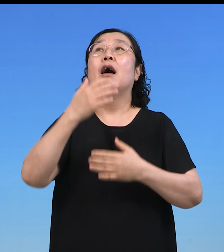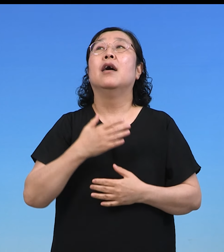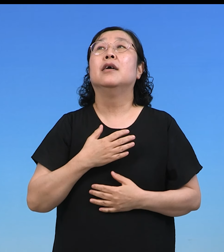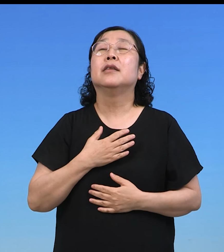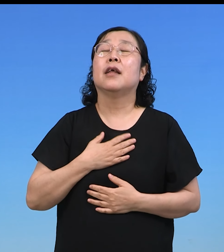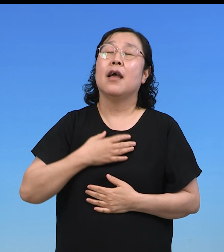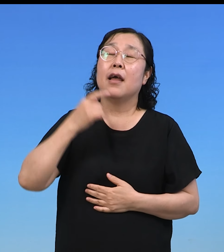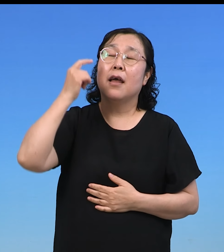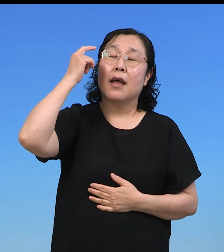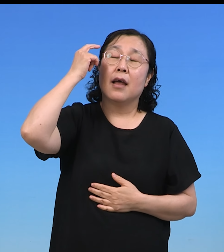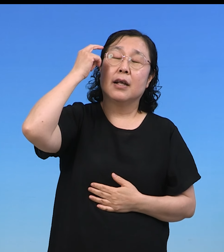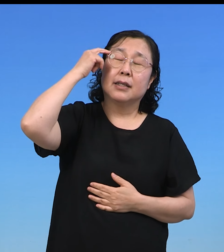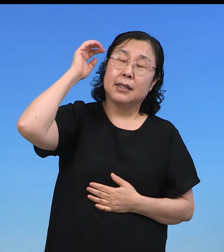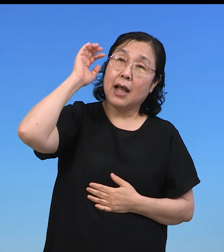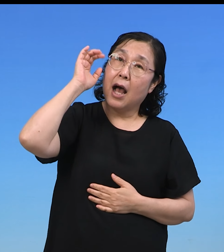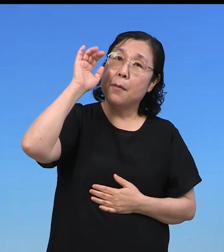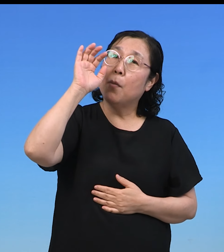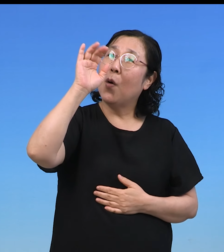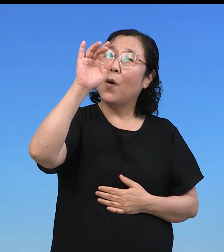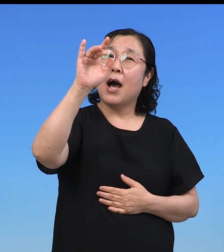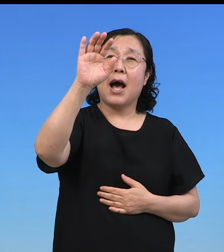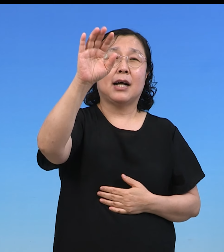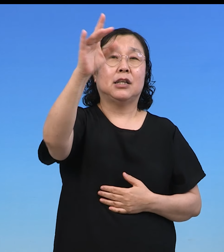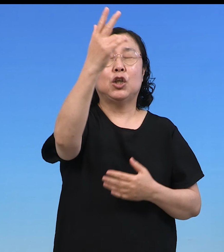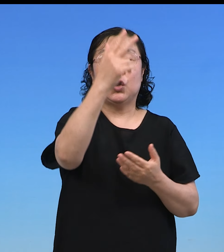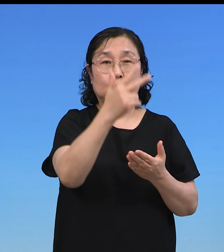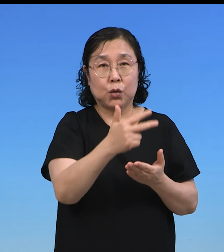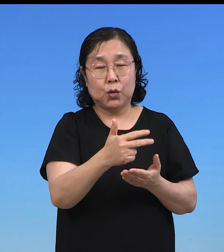내 사모하는 주님,